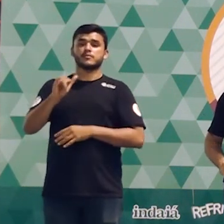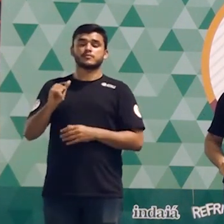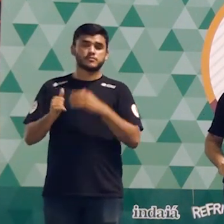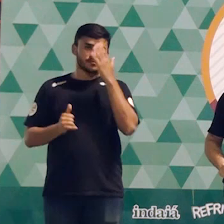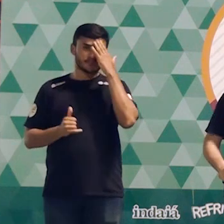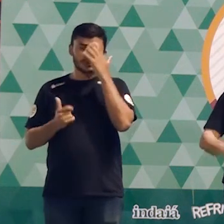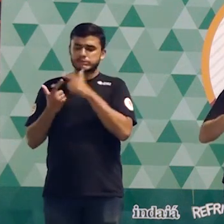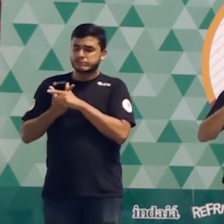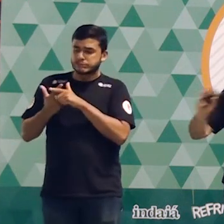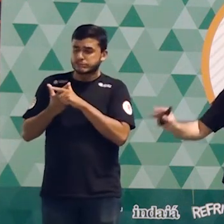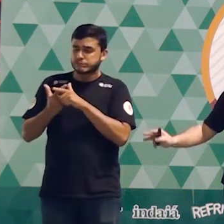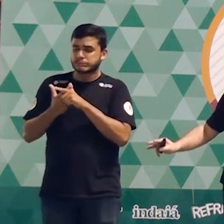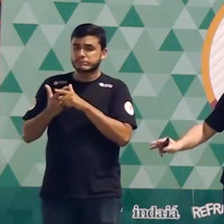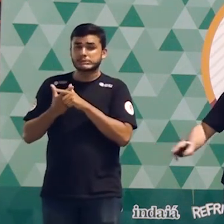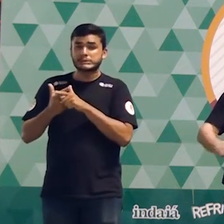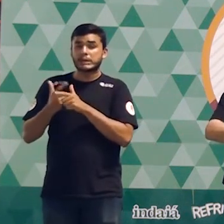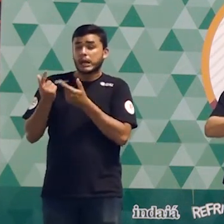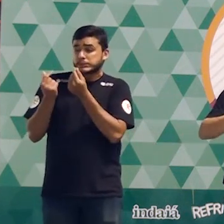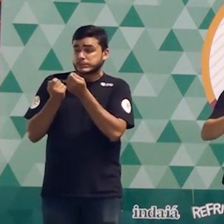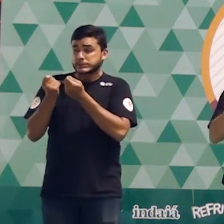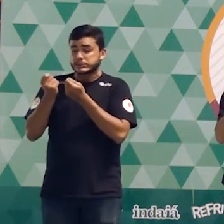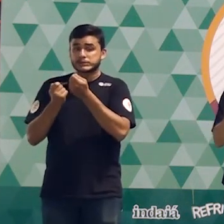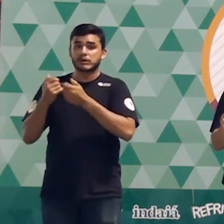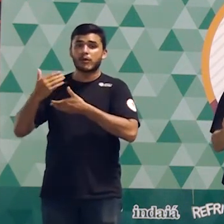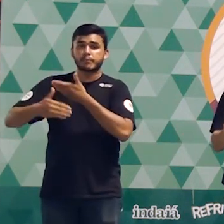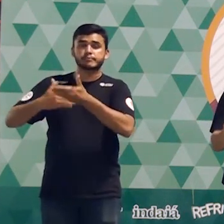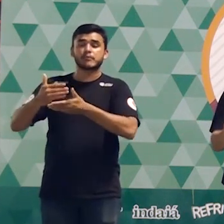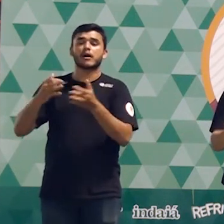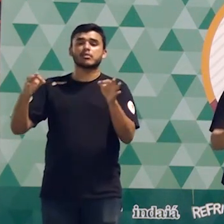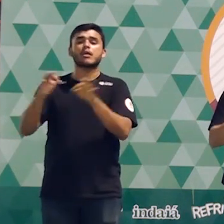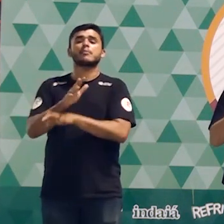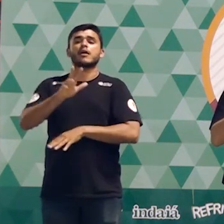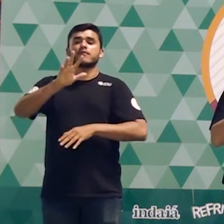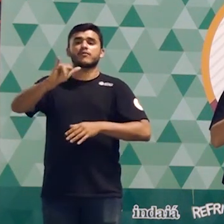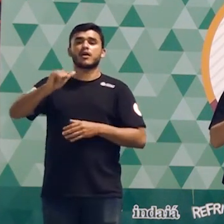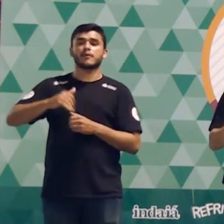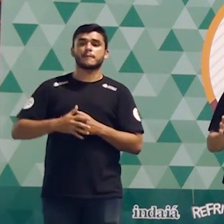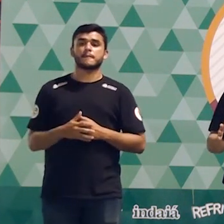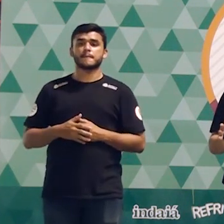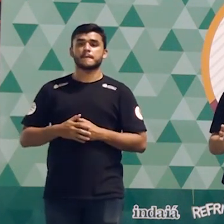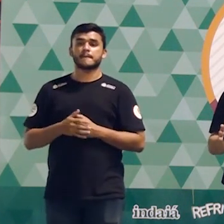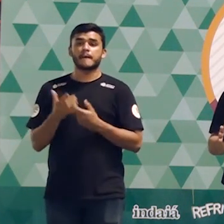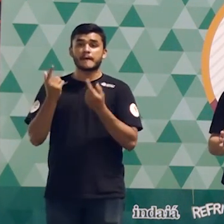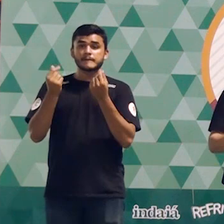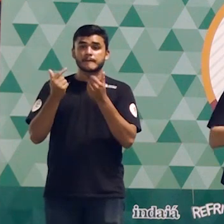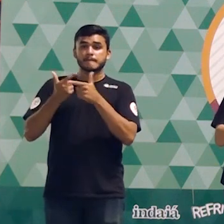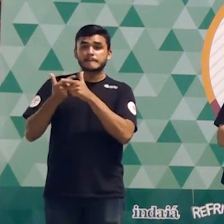Nenhuma crise dura para sempre. Se existe uma coisa que a gente aprendeu ao longo dos anos, é isso. Certo?